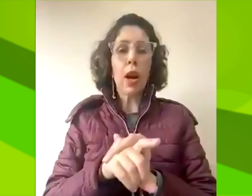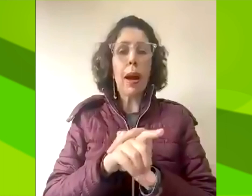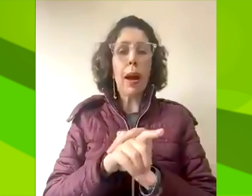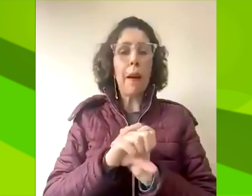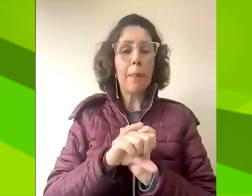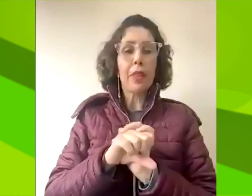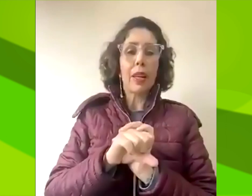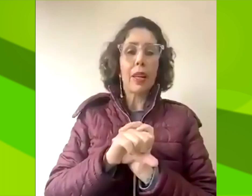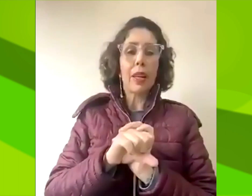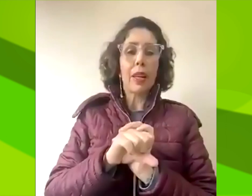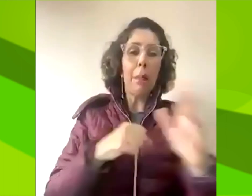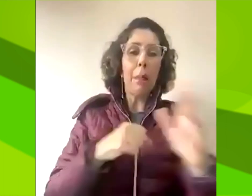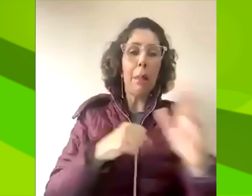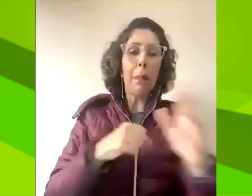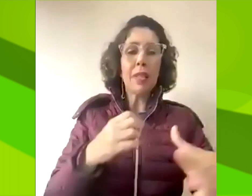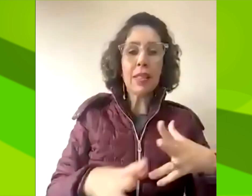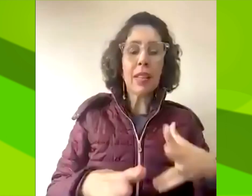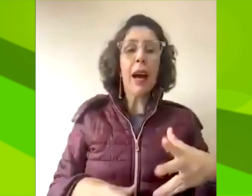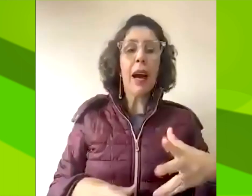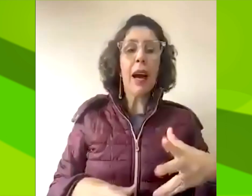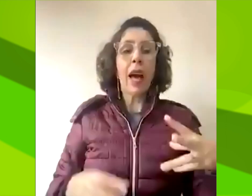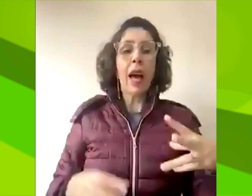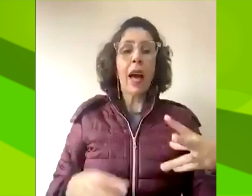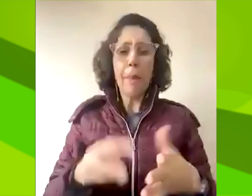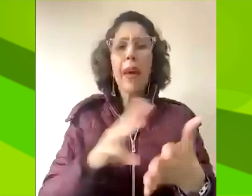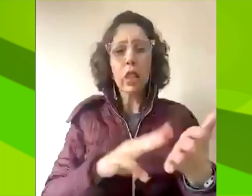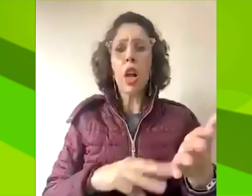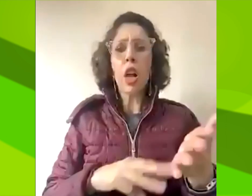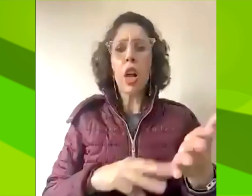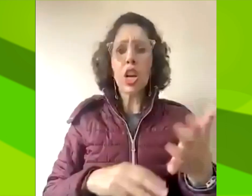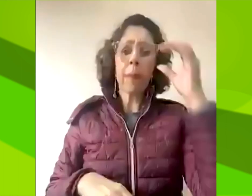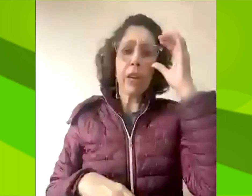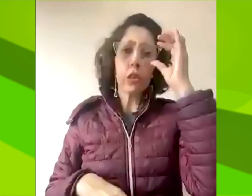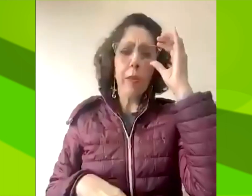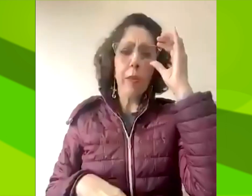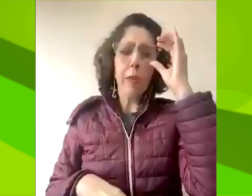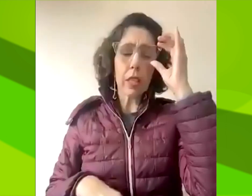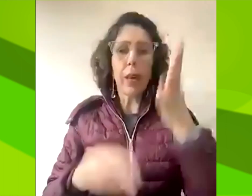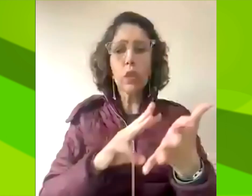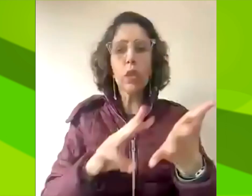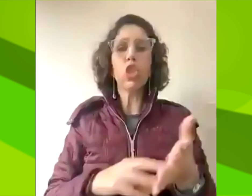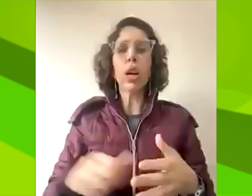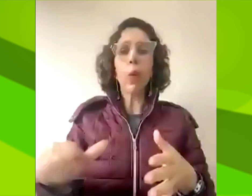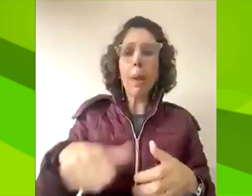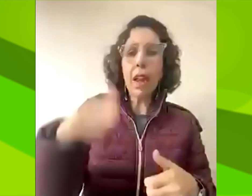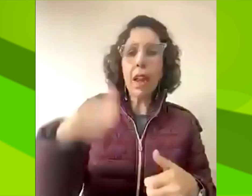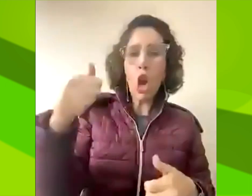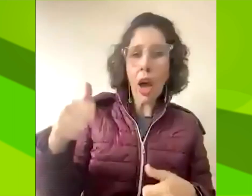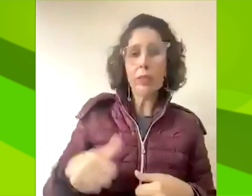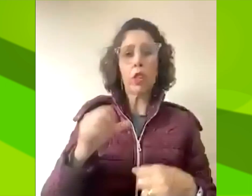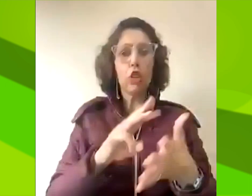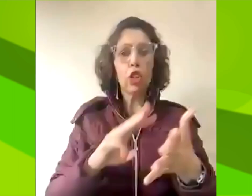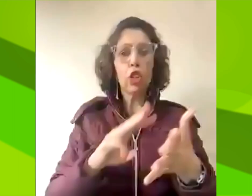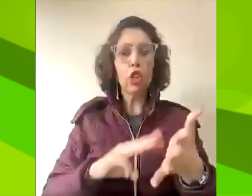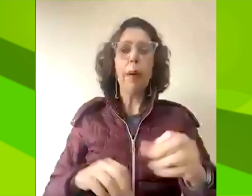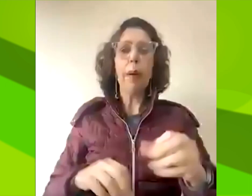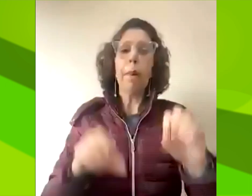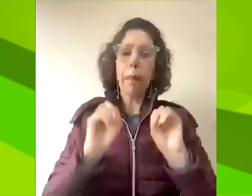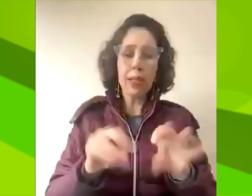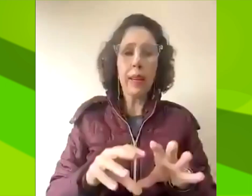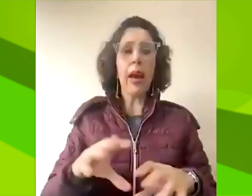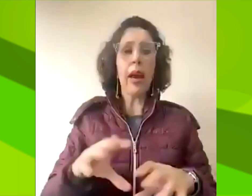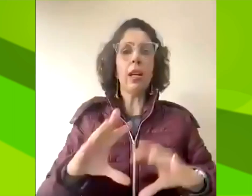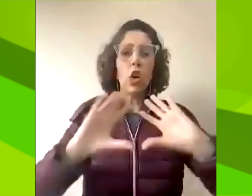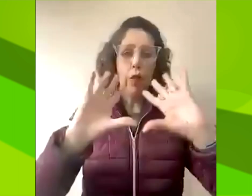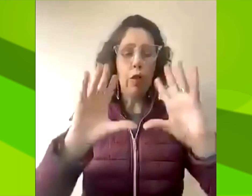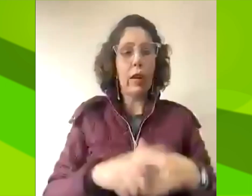pesquisar metodologicamente mesmo, a metodologia, qual era a melhor metodologia para ensinar